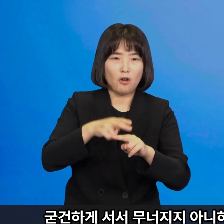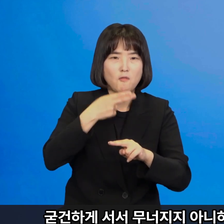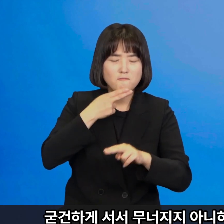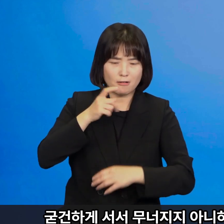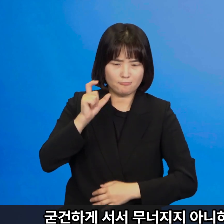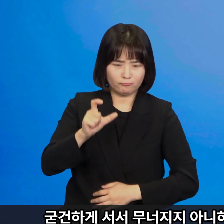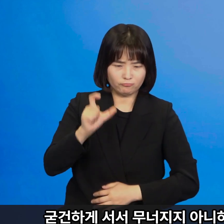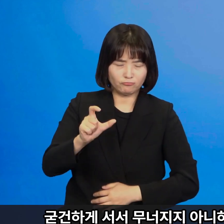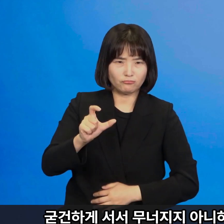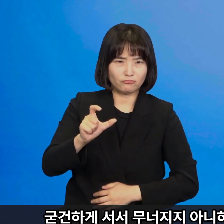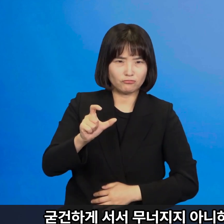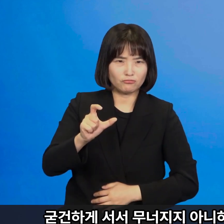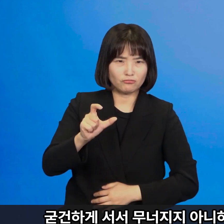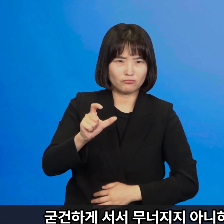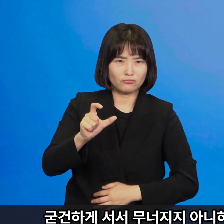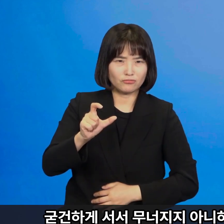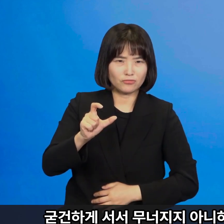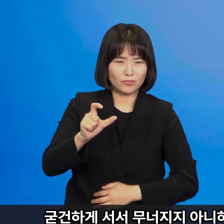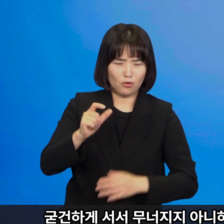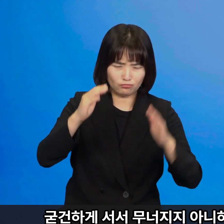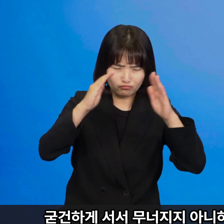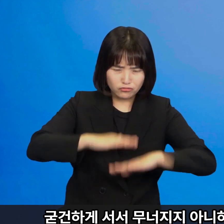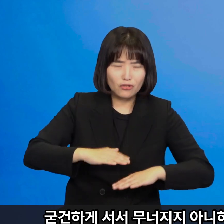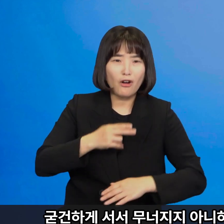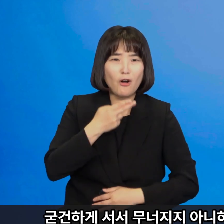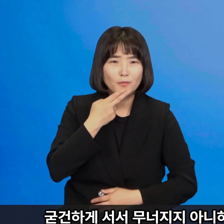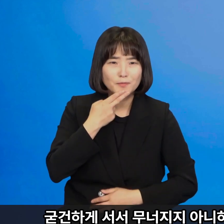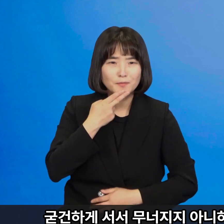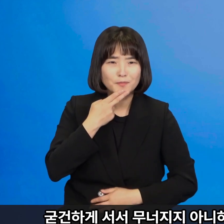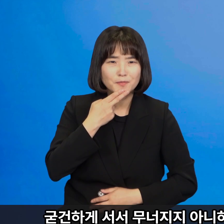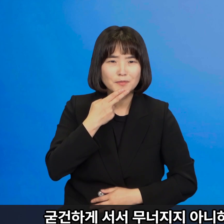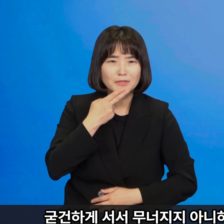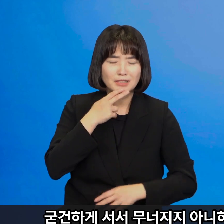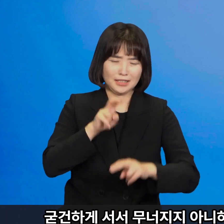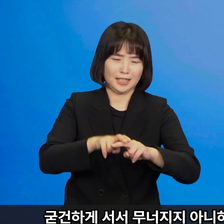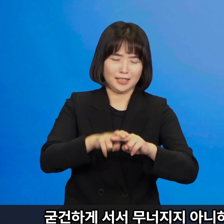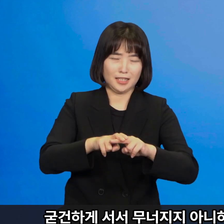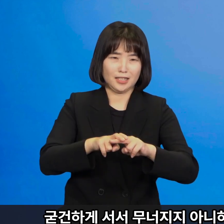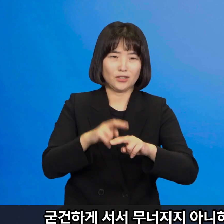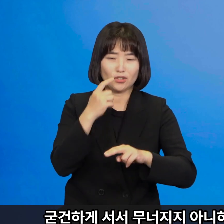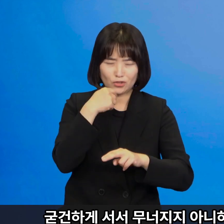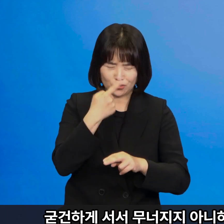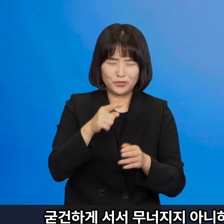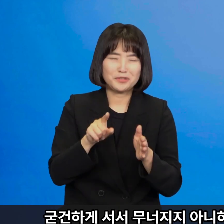서서 수신을 써도 무너지지 아니하는 그런 테이블인 줄로 믿습니다.